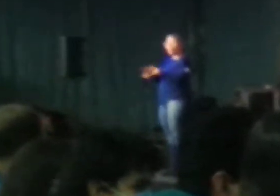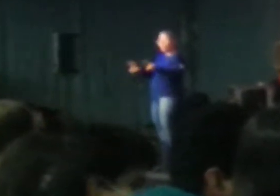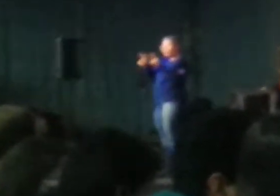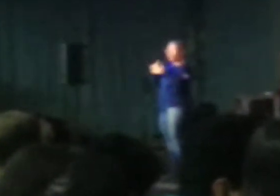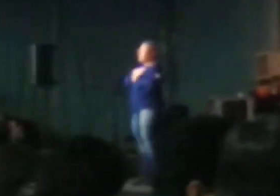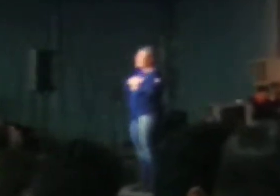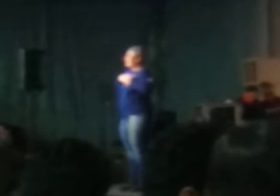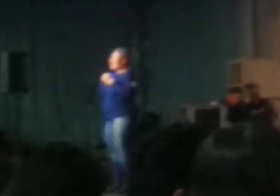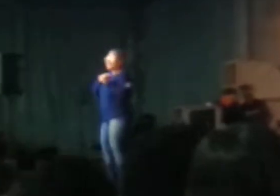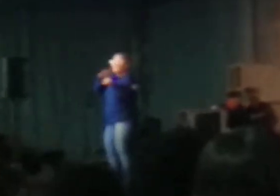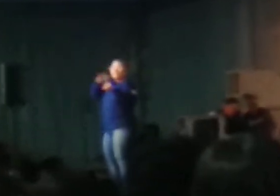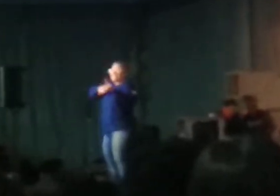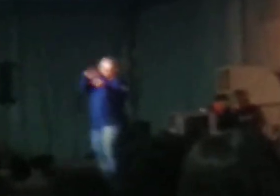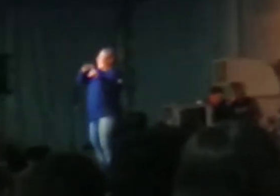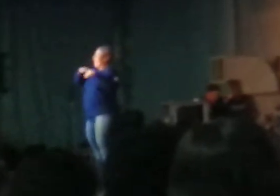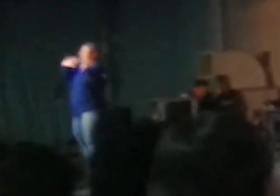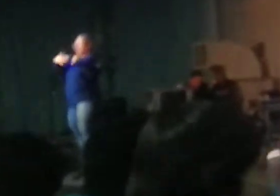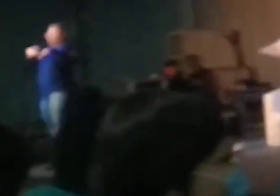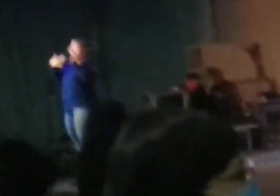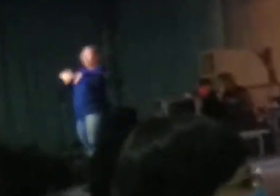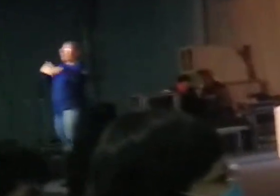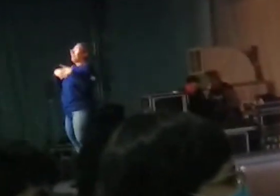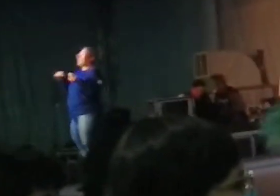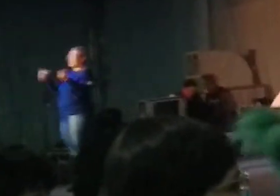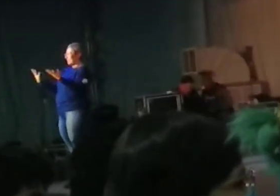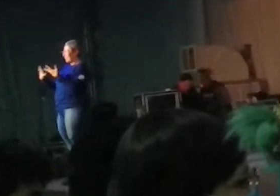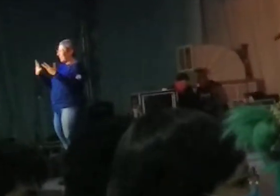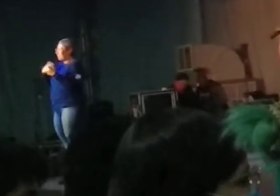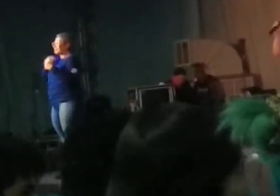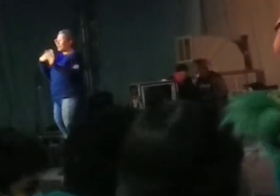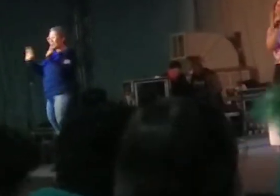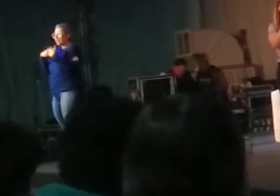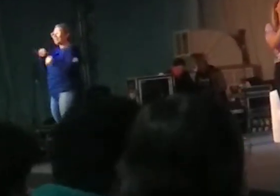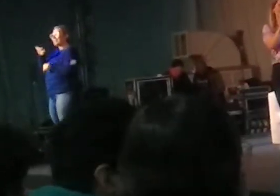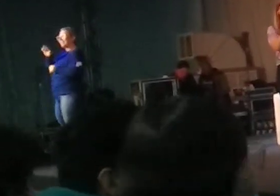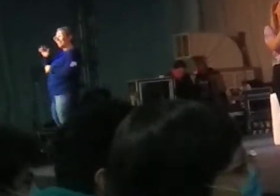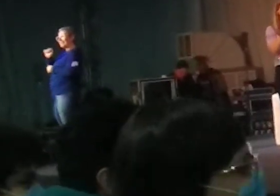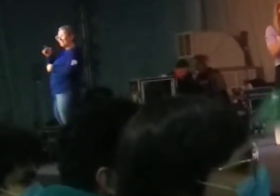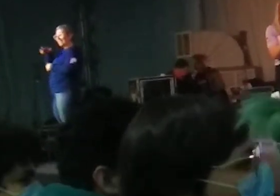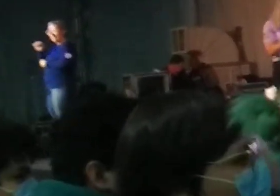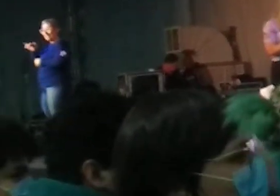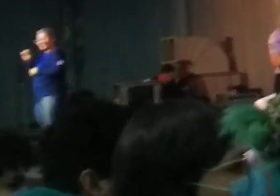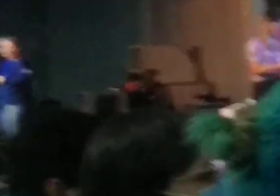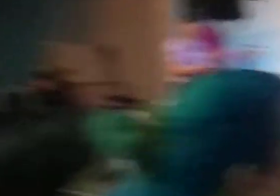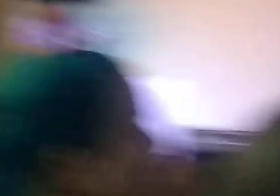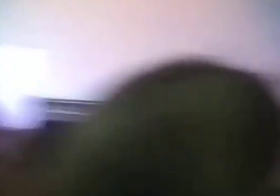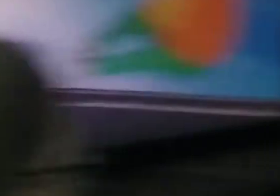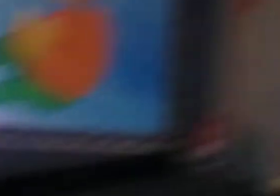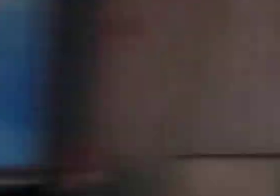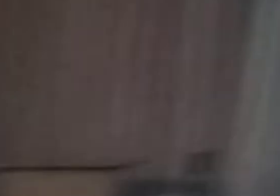porque eu sou muito fã, já disse pra ela, hoje o bate-papo é com Ilana Casoy.